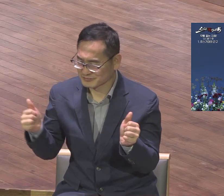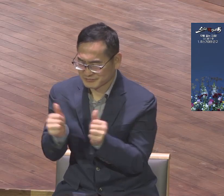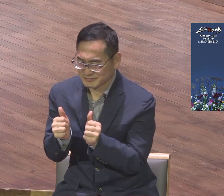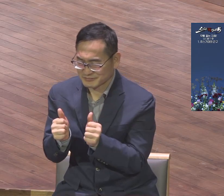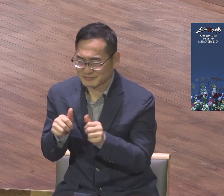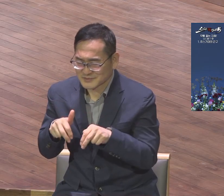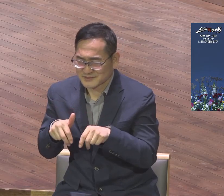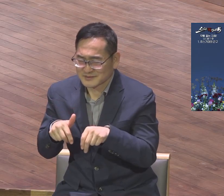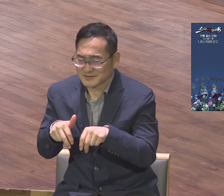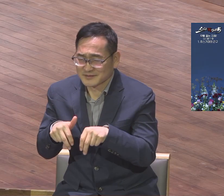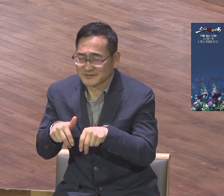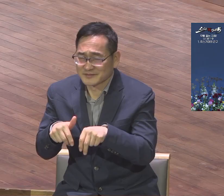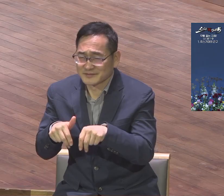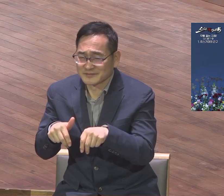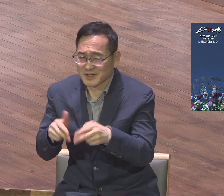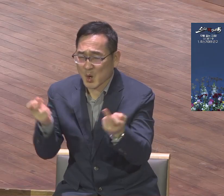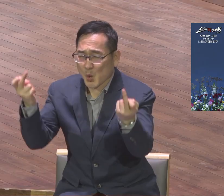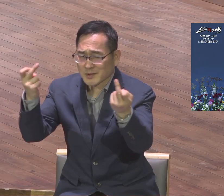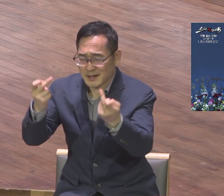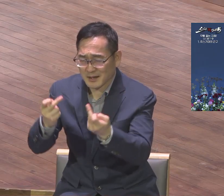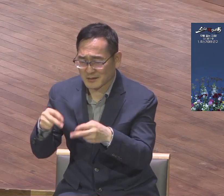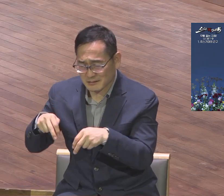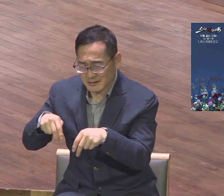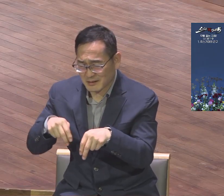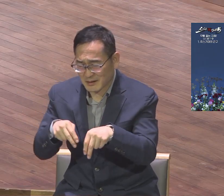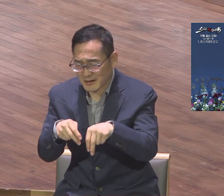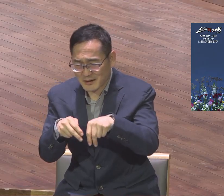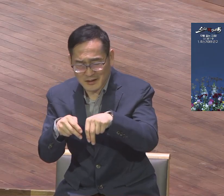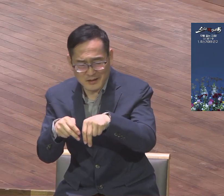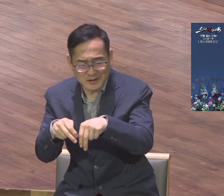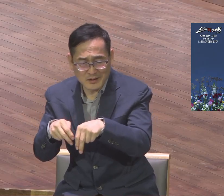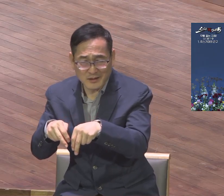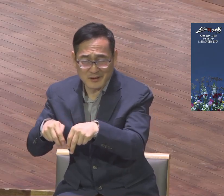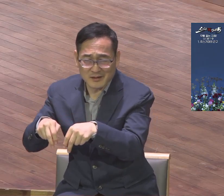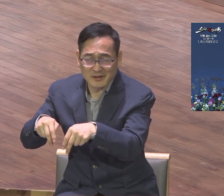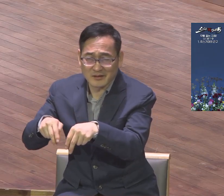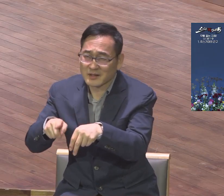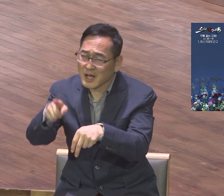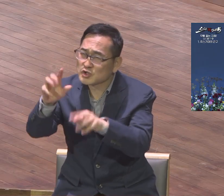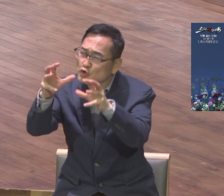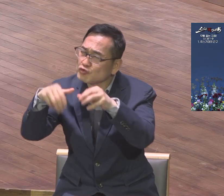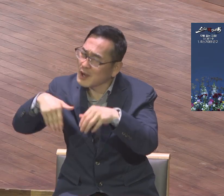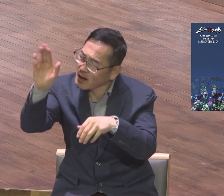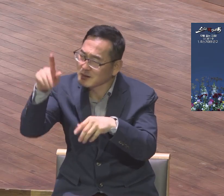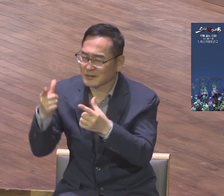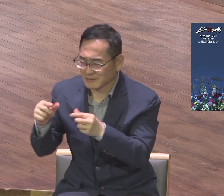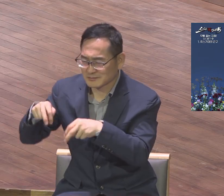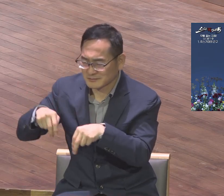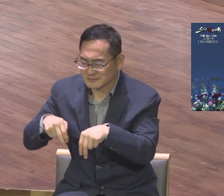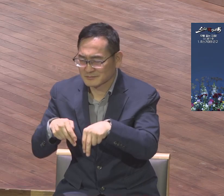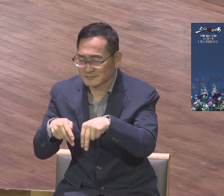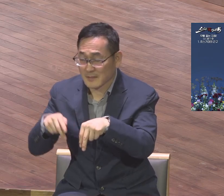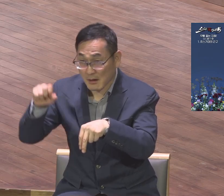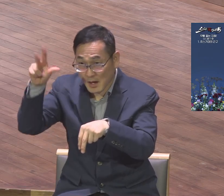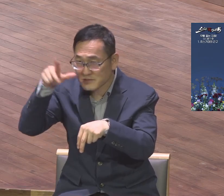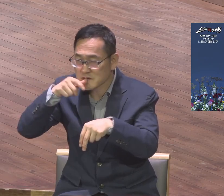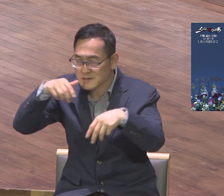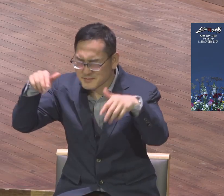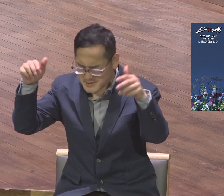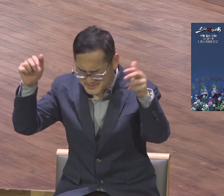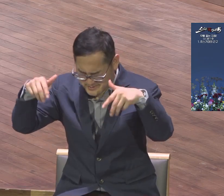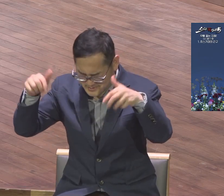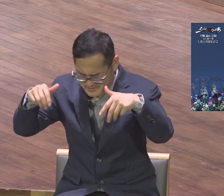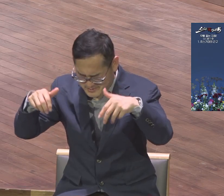빠져들어버렸어요. 길을 잘못 들여가지고 무서운 폭우가 쏟아지고 홍수가 막 그냥